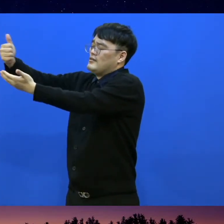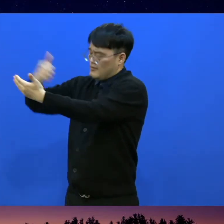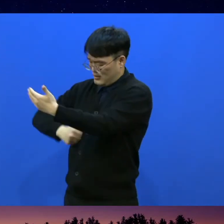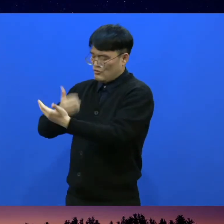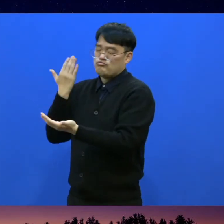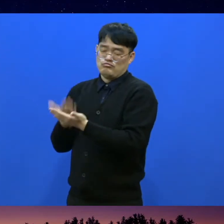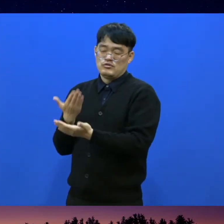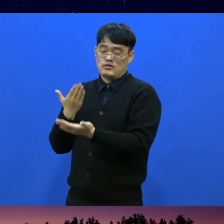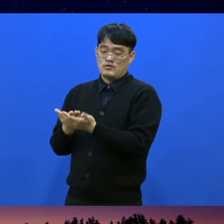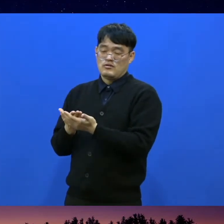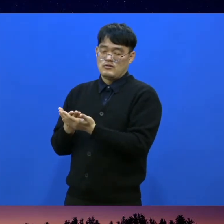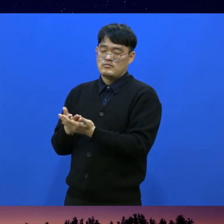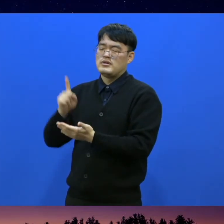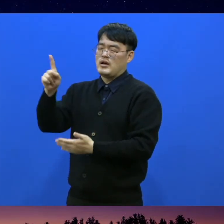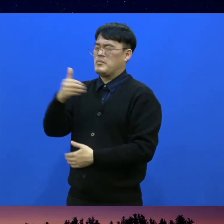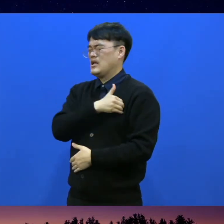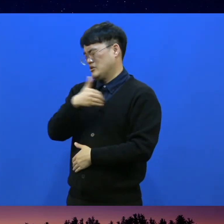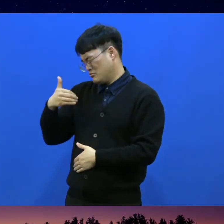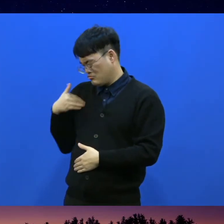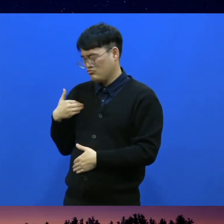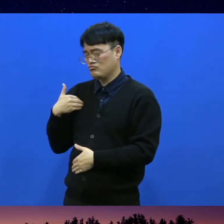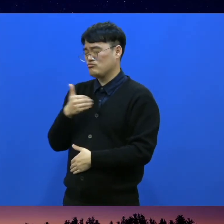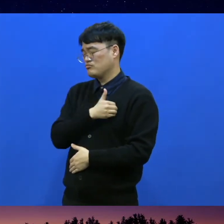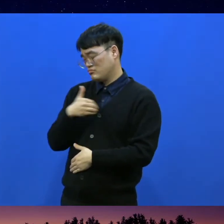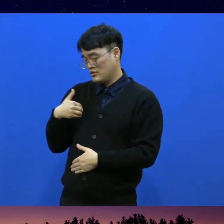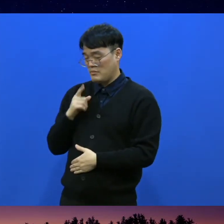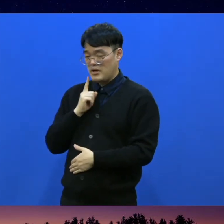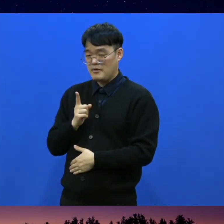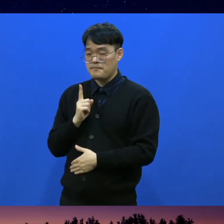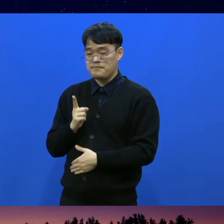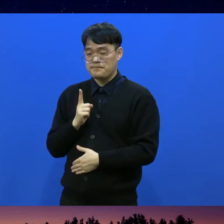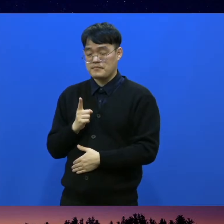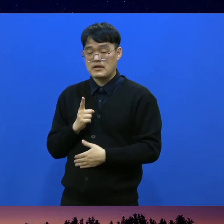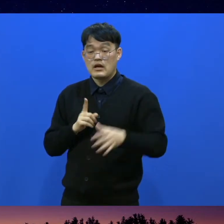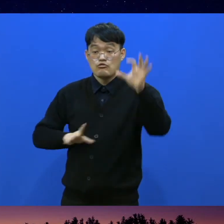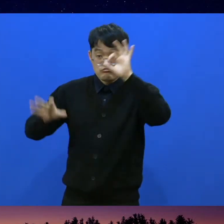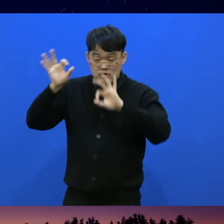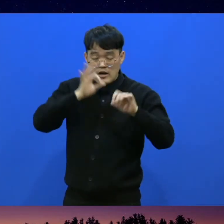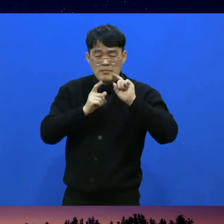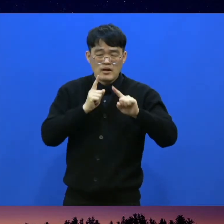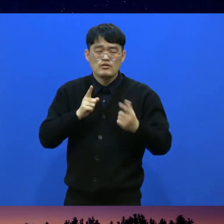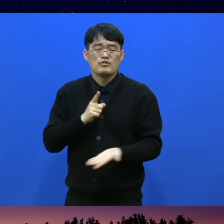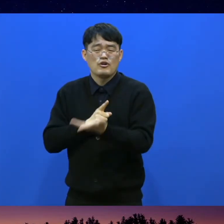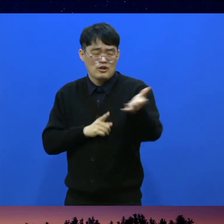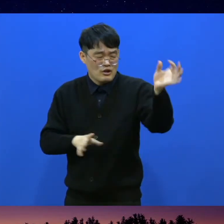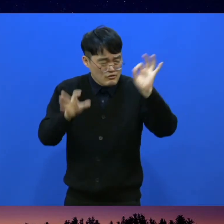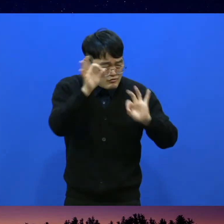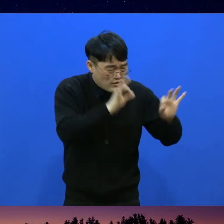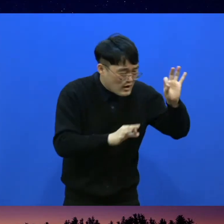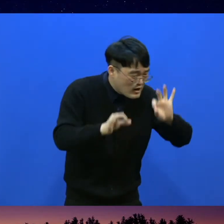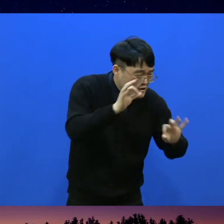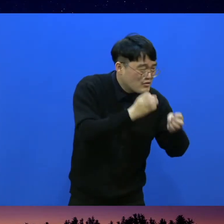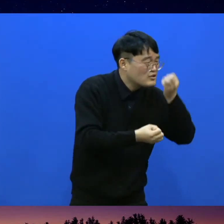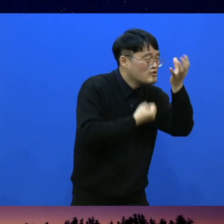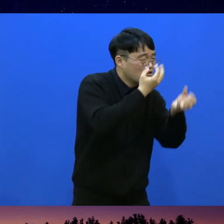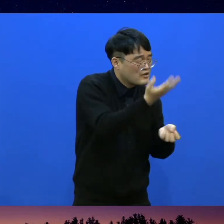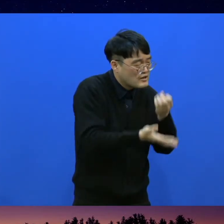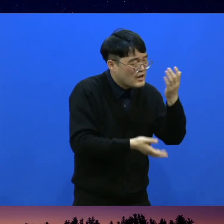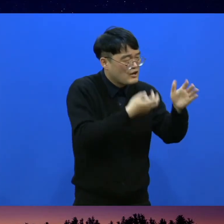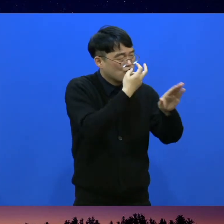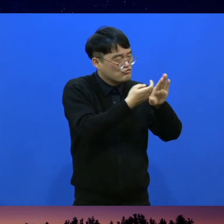이 구하라라고 하는 이 메시지 속에는 뭐가 있는가 하면 너희들이 구하고 찾고 두드리고 그 마지막은 바로